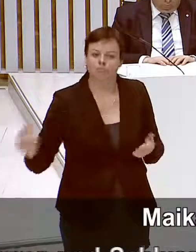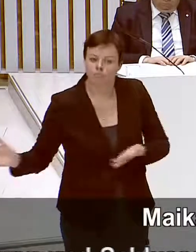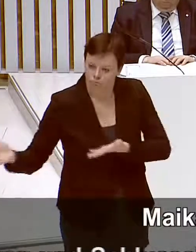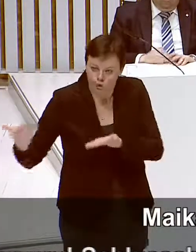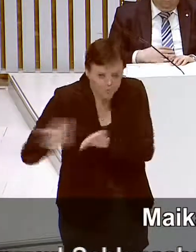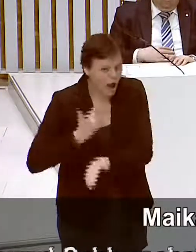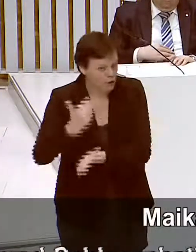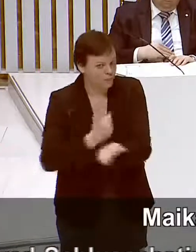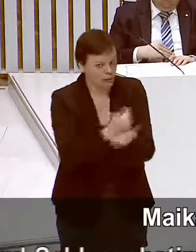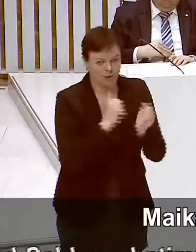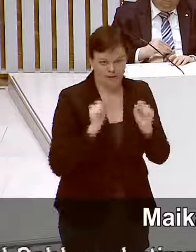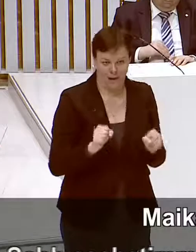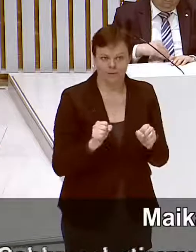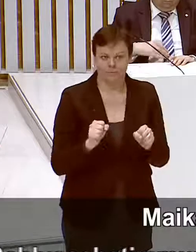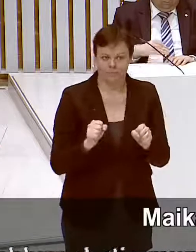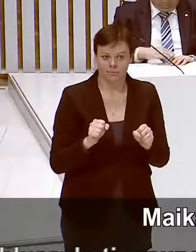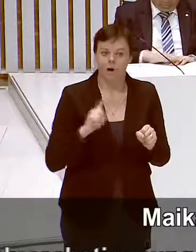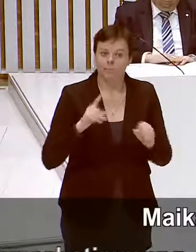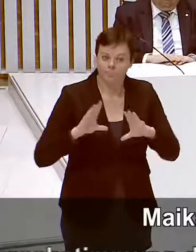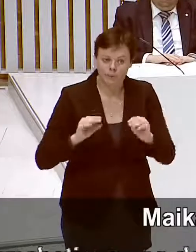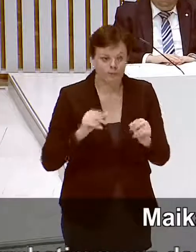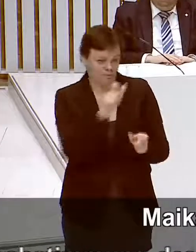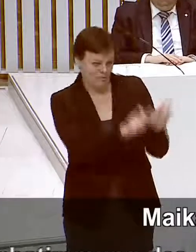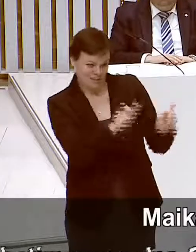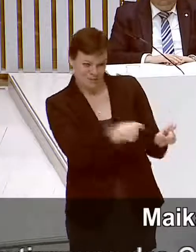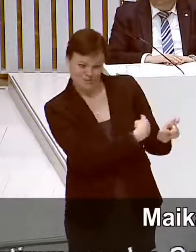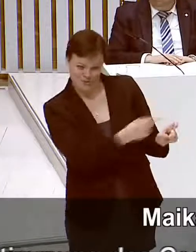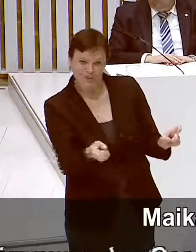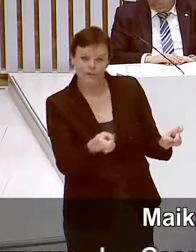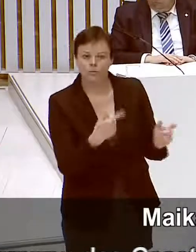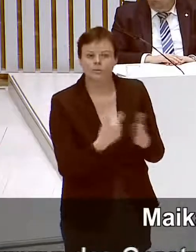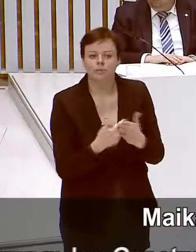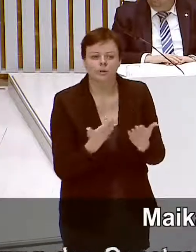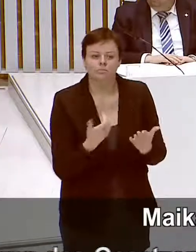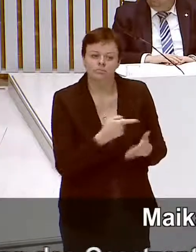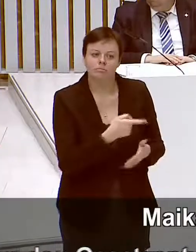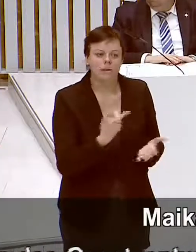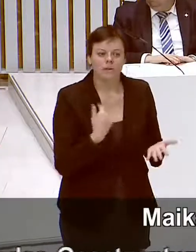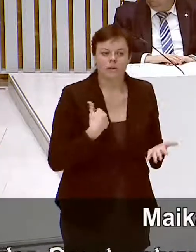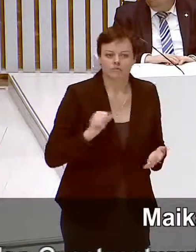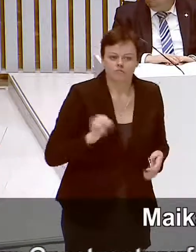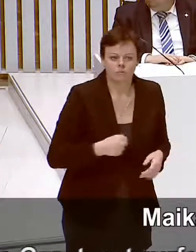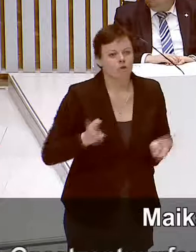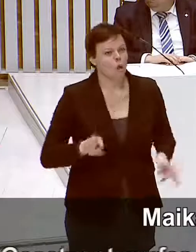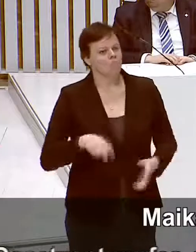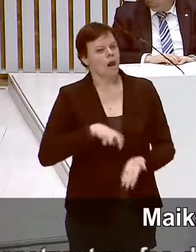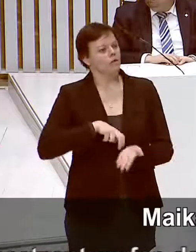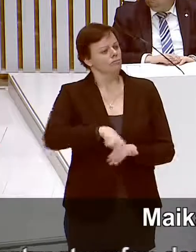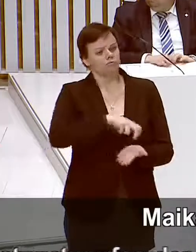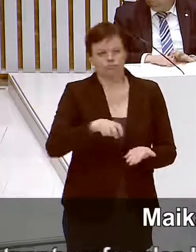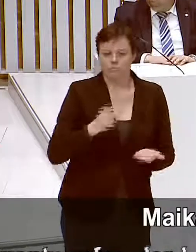nutzt besonders Menschen, die sich nicht so einfach auf den Weg machen können und in ihrer Mobilität eingeschränkt